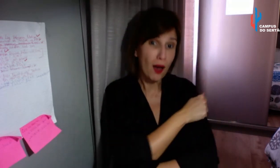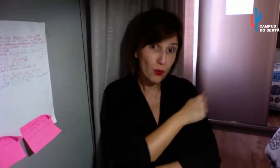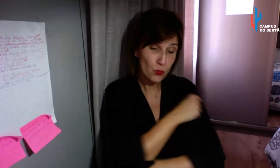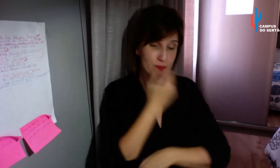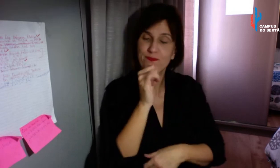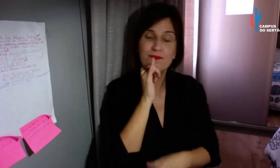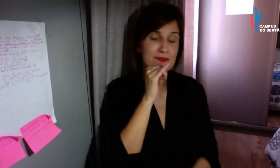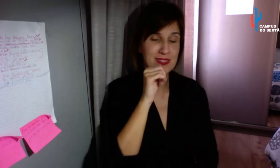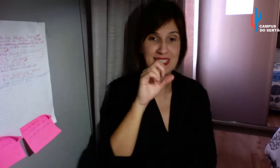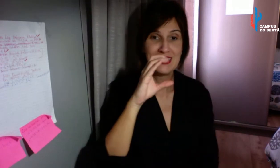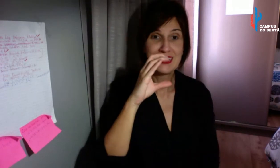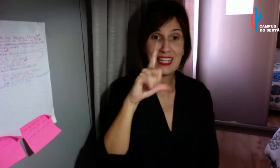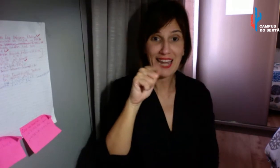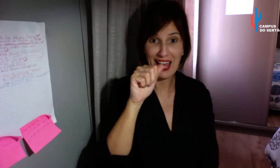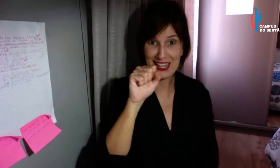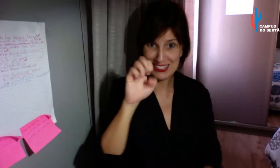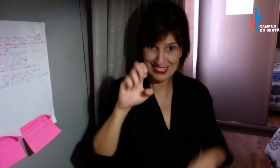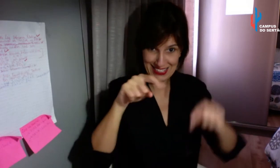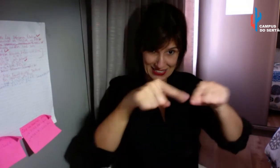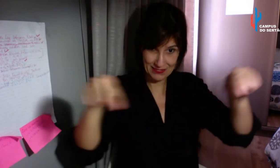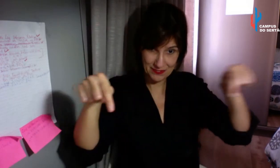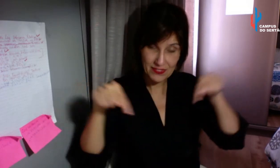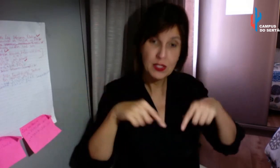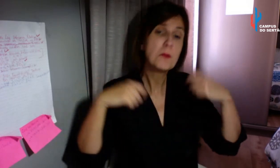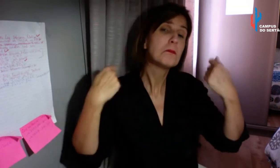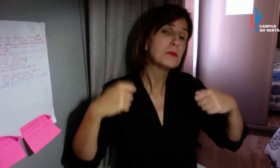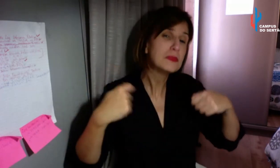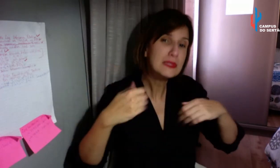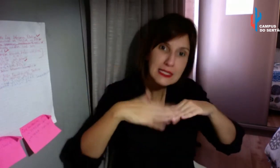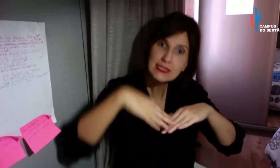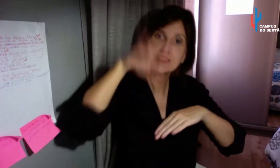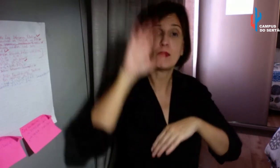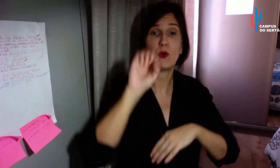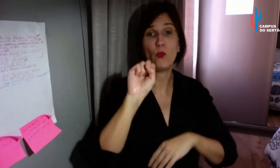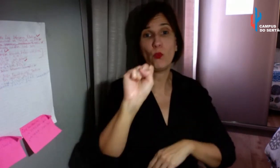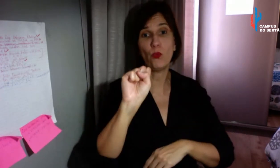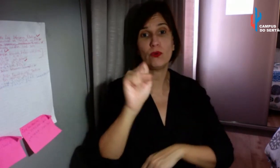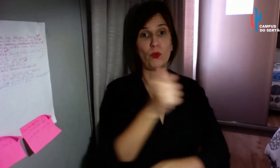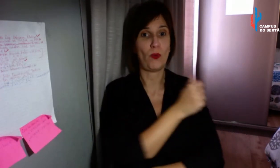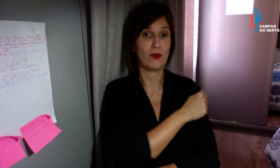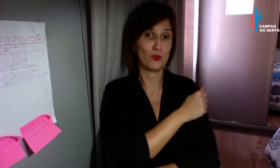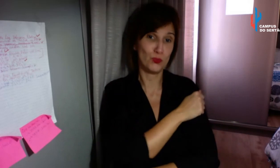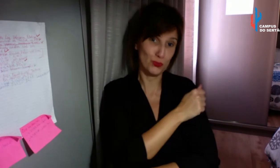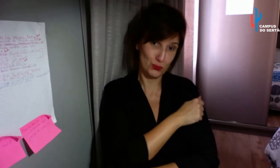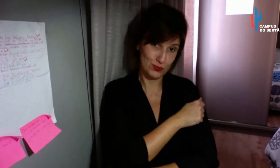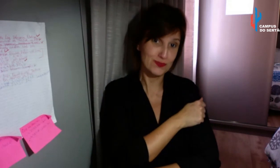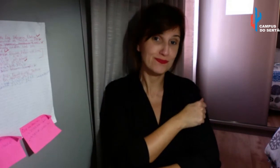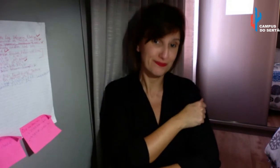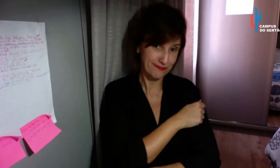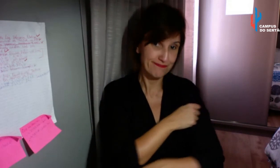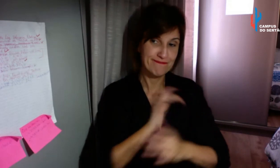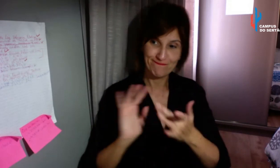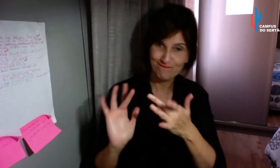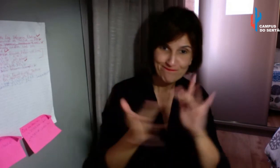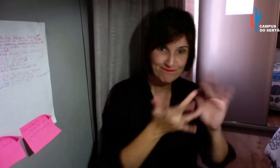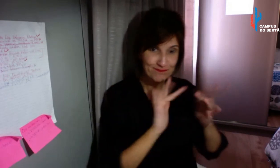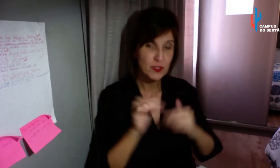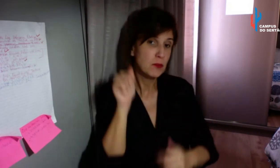O documento da WFD, que fala a respeito das classes, precisa